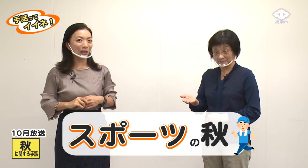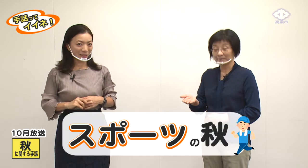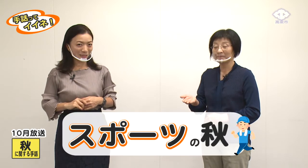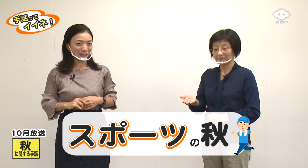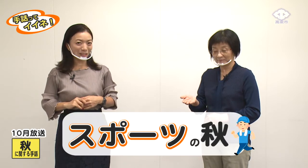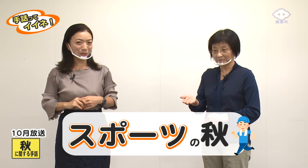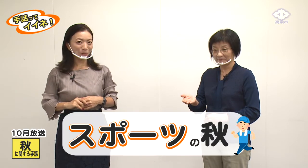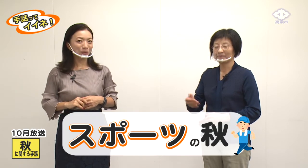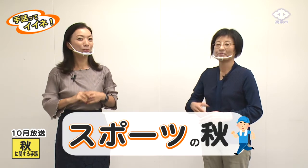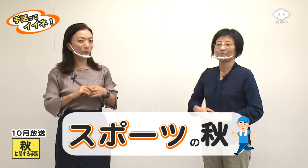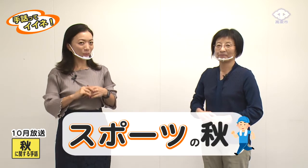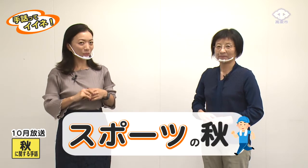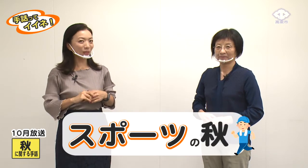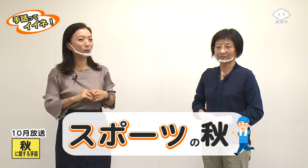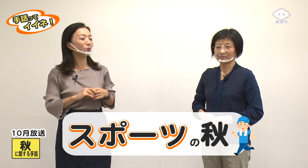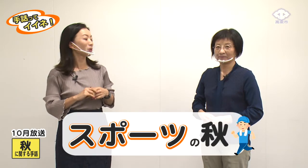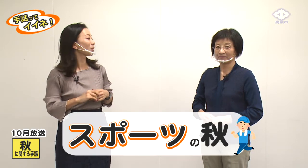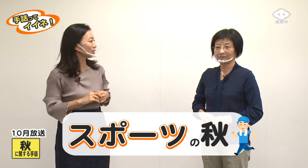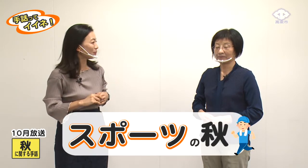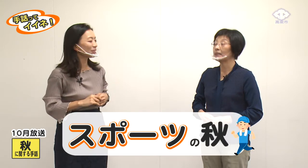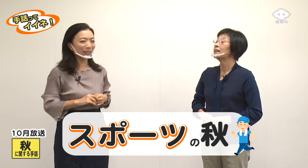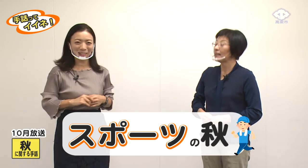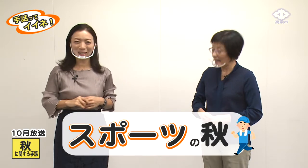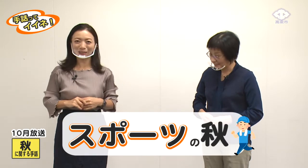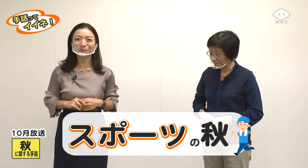秋、スポーツはどう表現しますか。 はい、